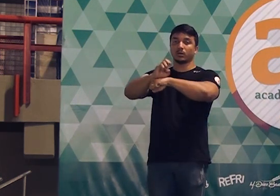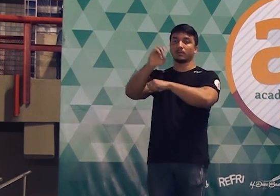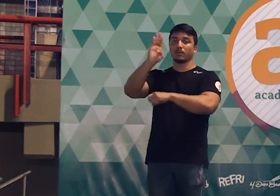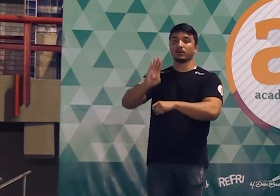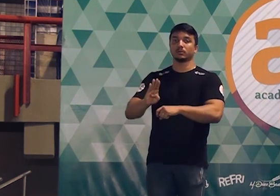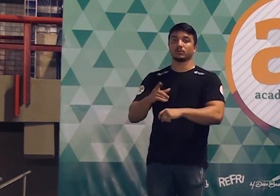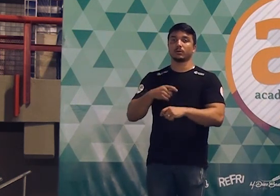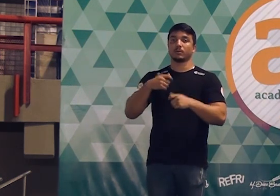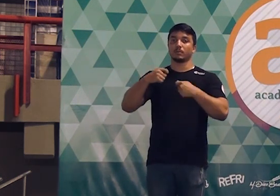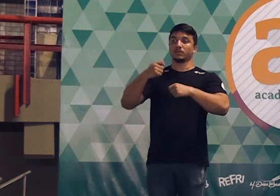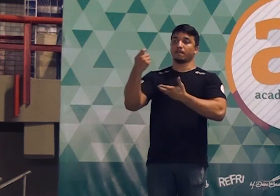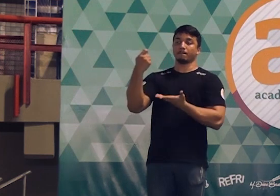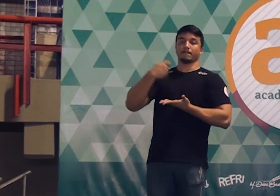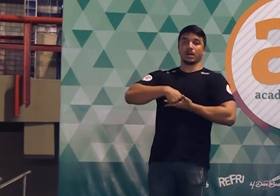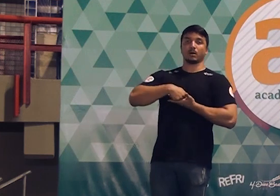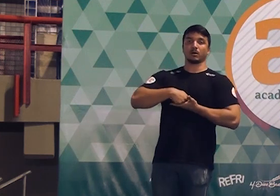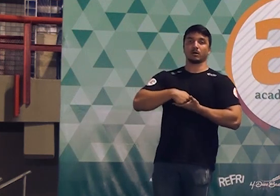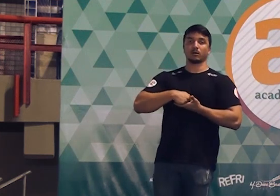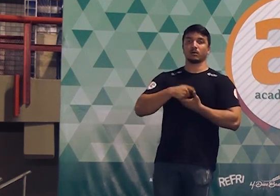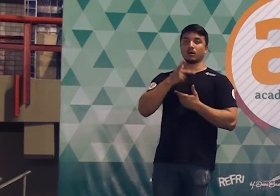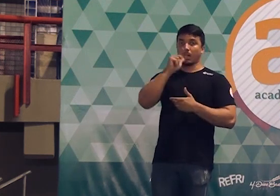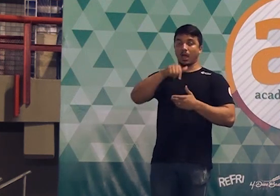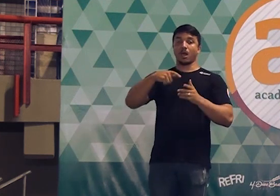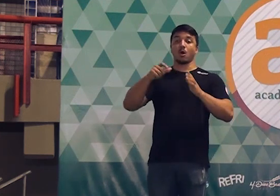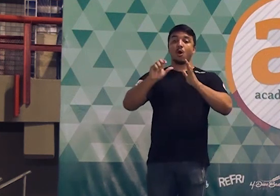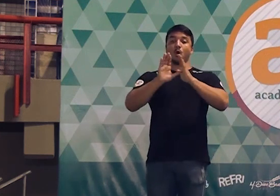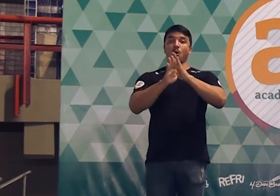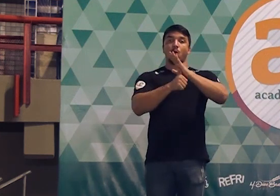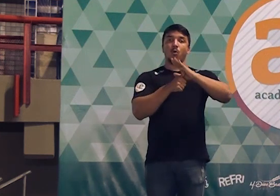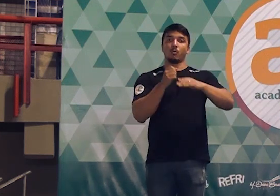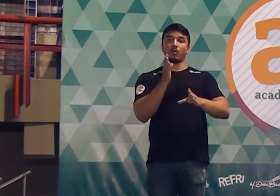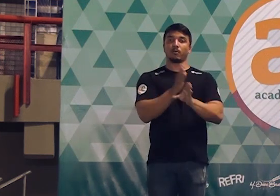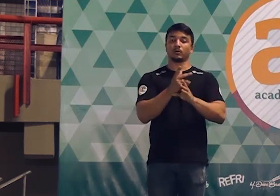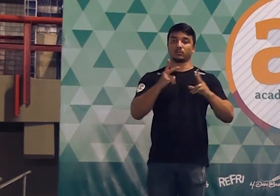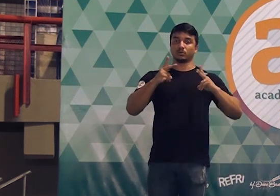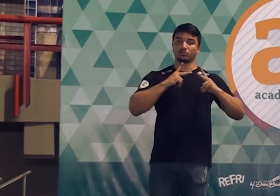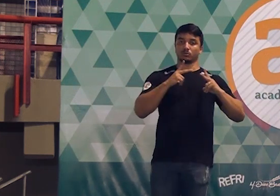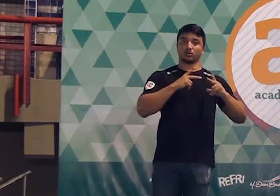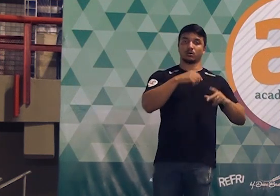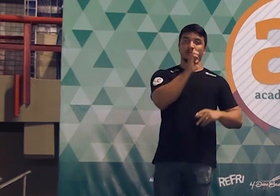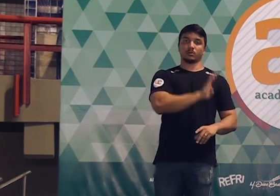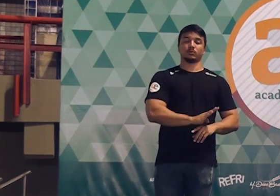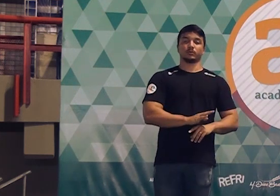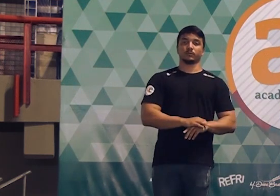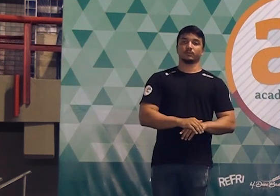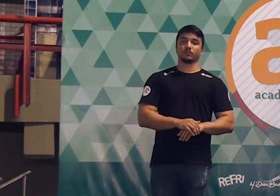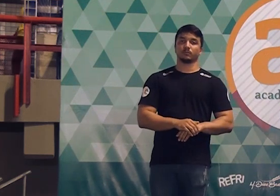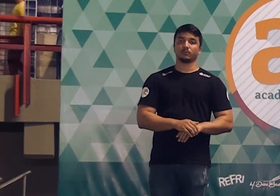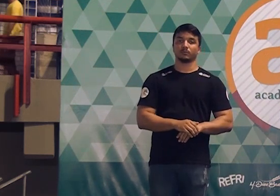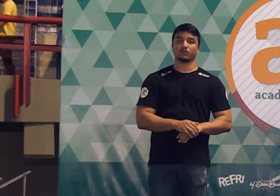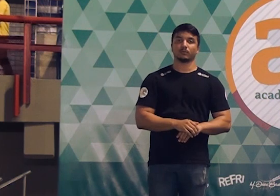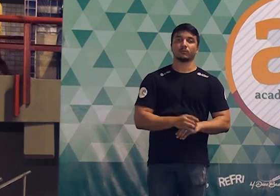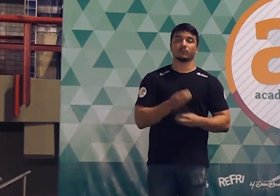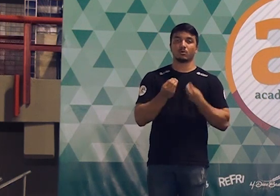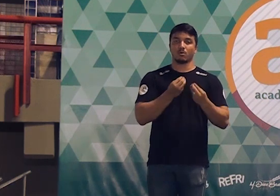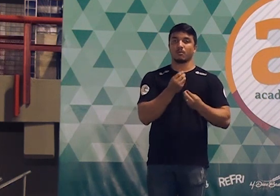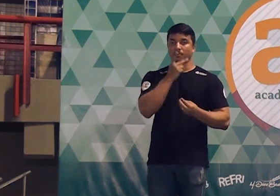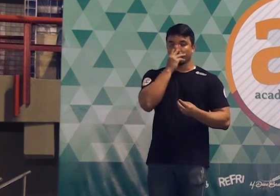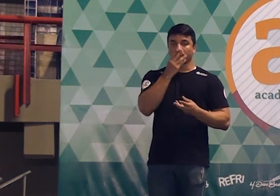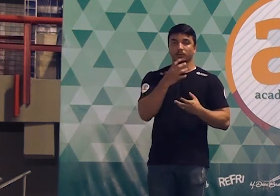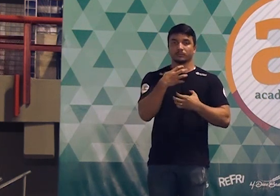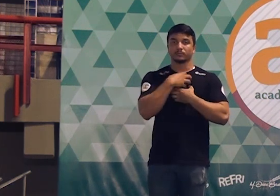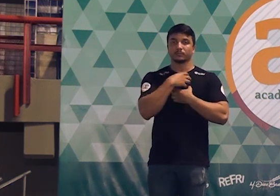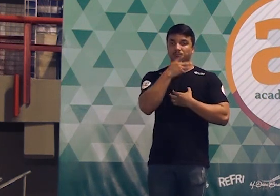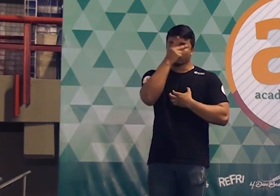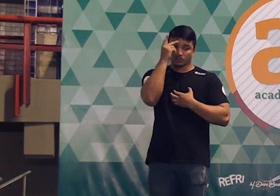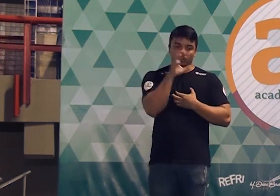brasileiro tem que me indenizar. Isso é o maior roubo à propriedade privada no Brasil. Você imagina o que é você ter a posse